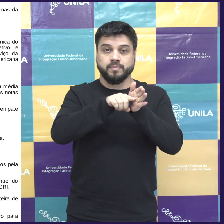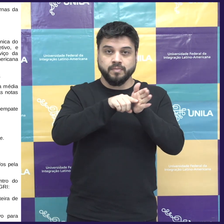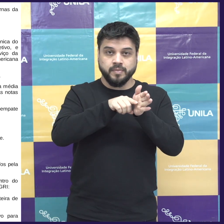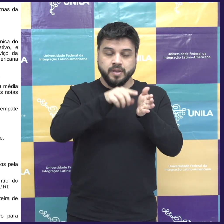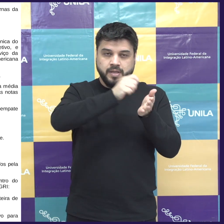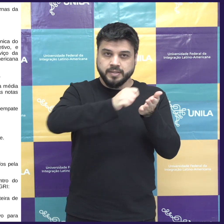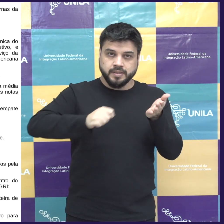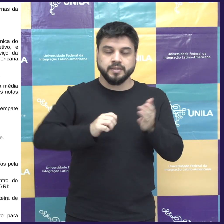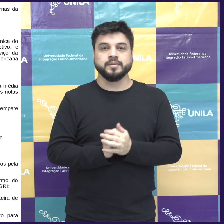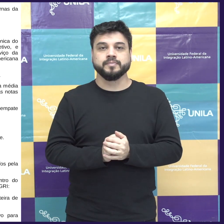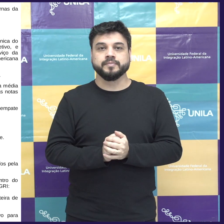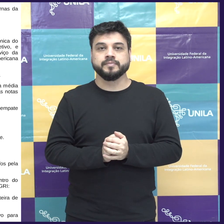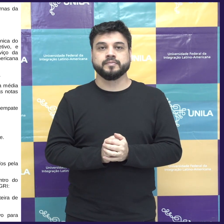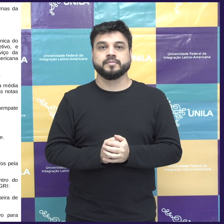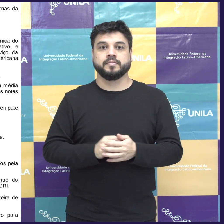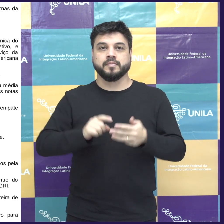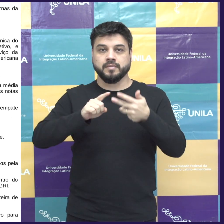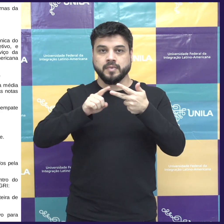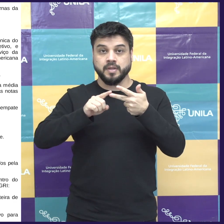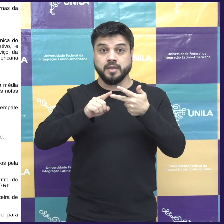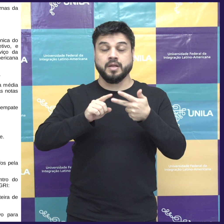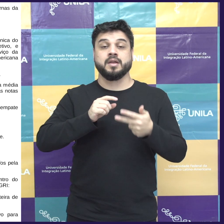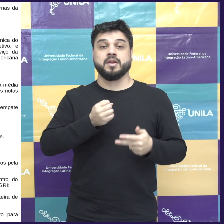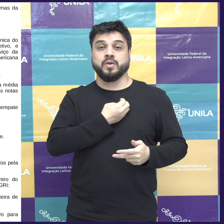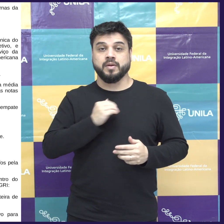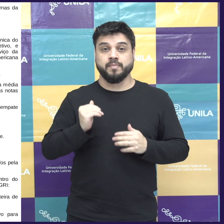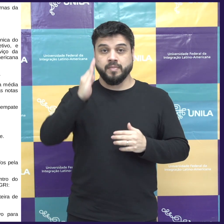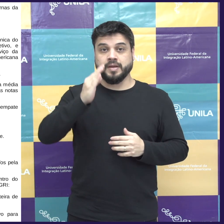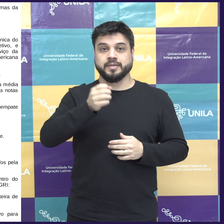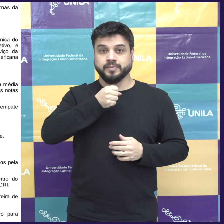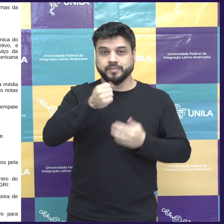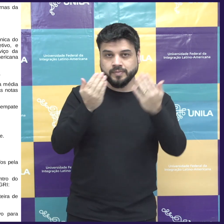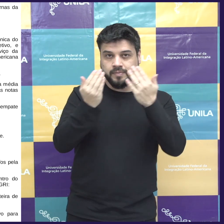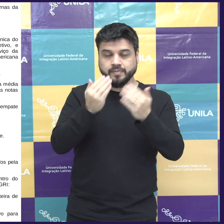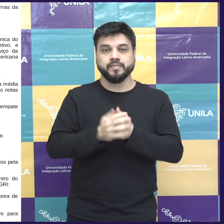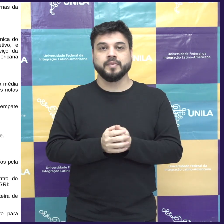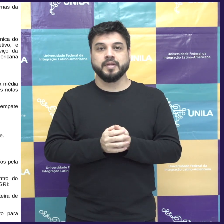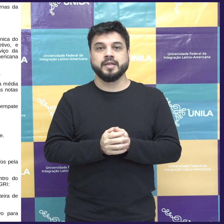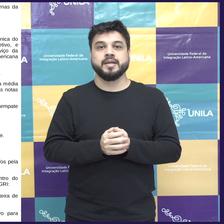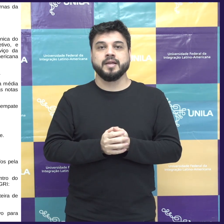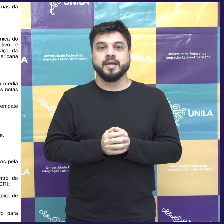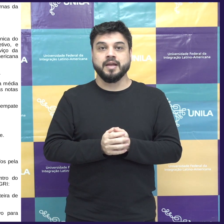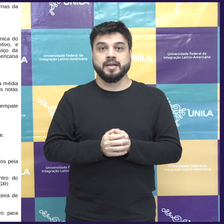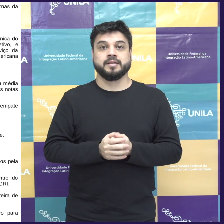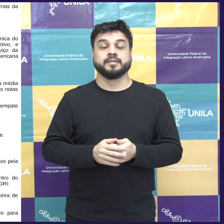na arguição oral. Persistindo o empate, será melhor